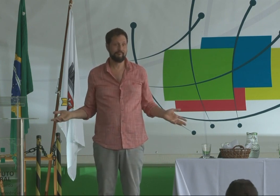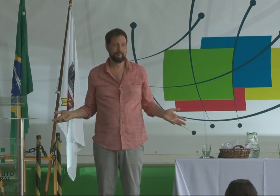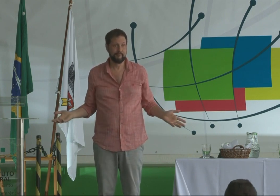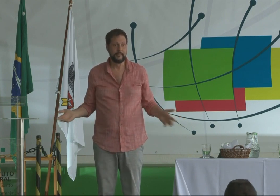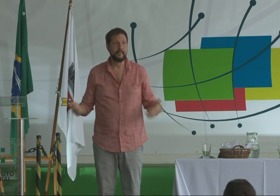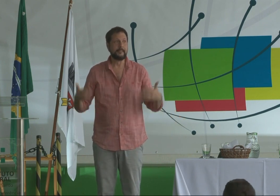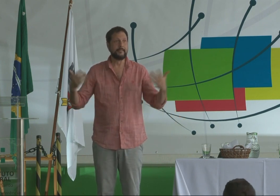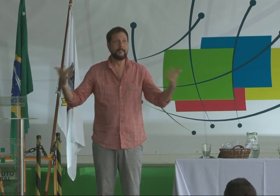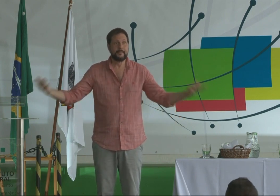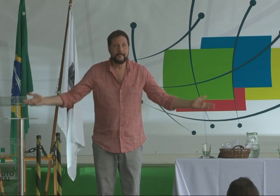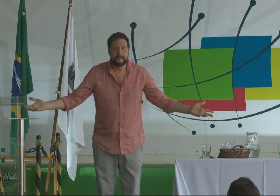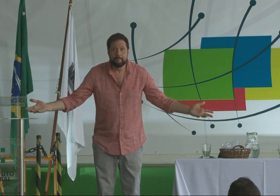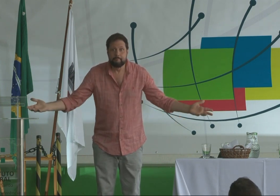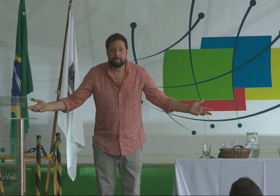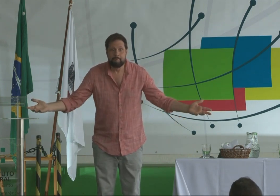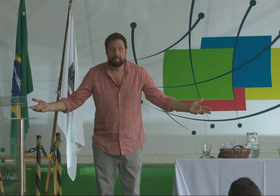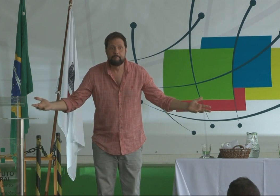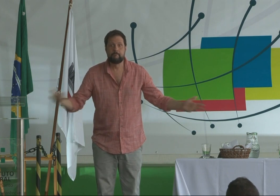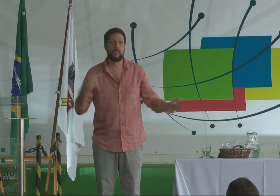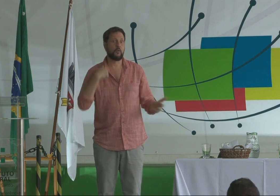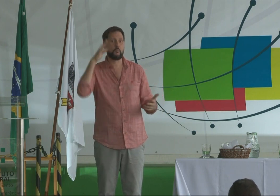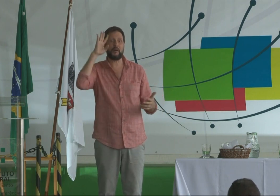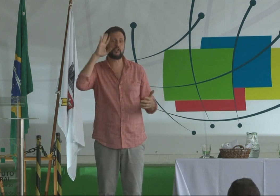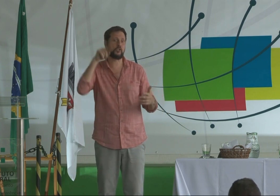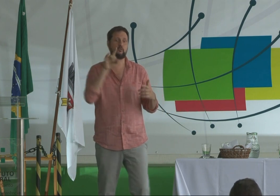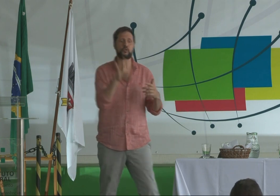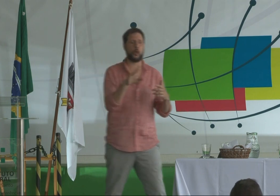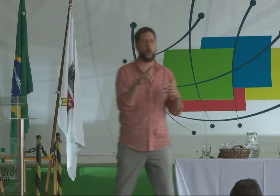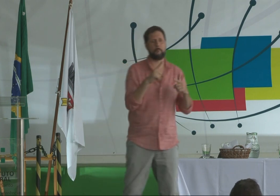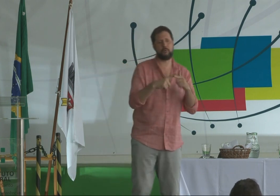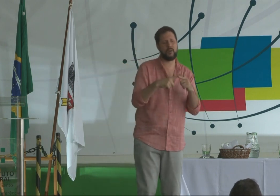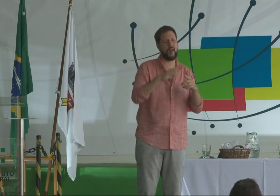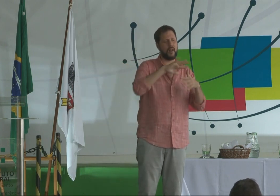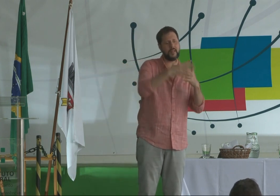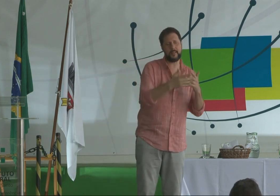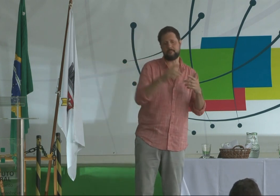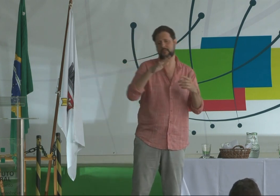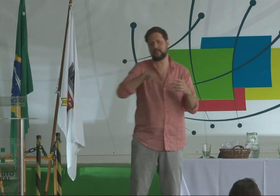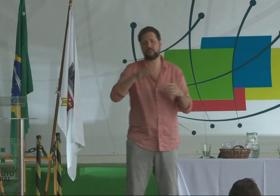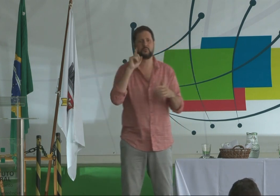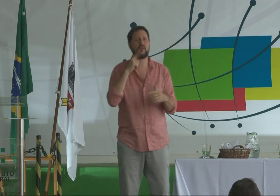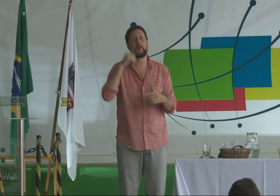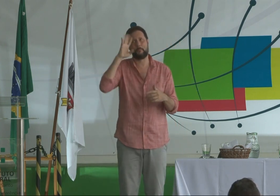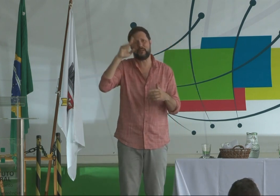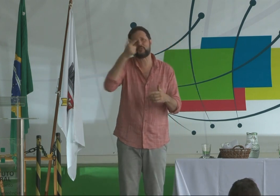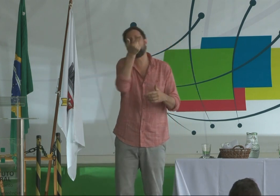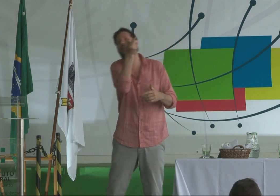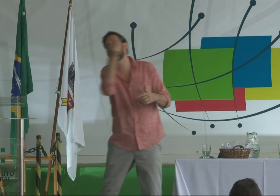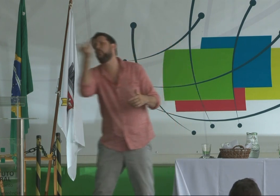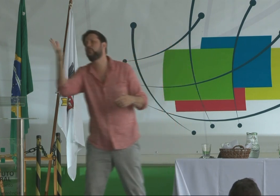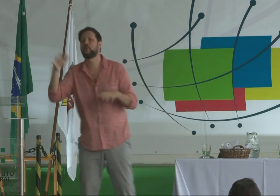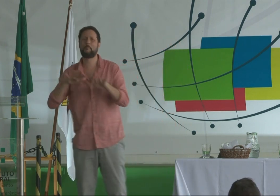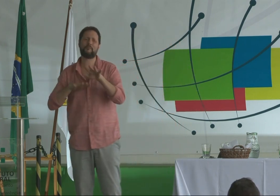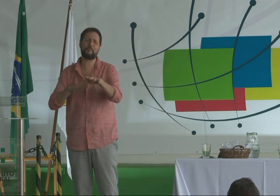Então, não pense em conhecimento linguístico. Então, não é questão dos surdos, línguos, não.